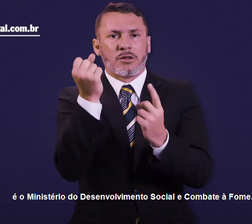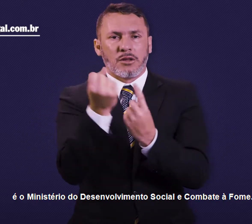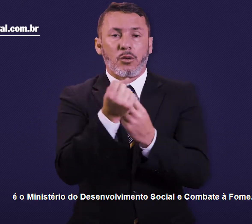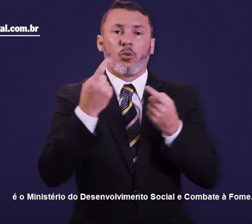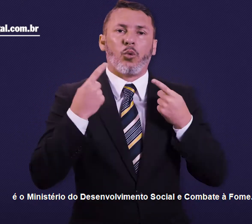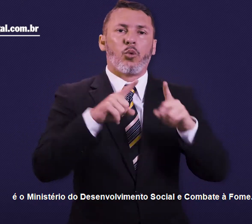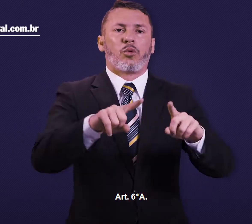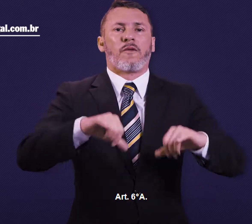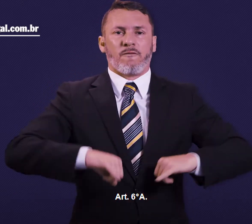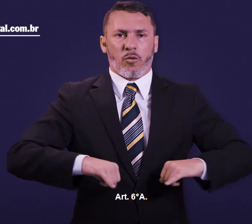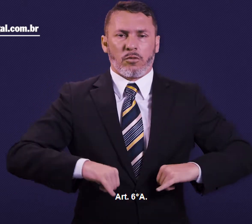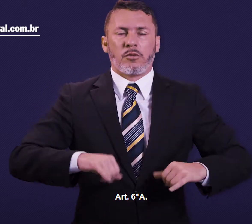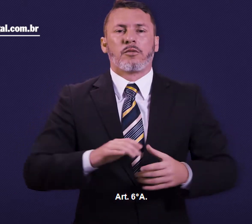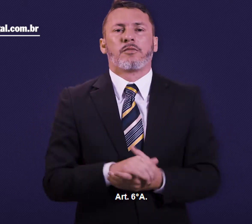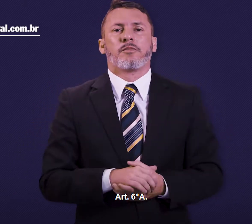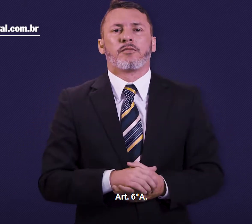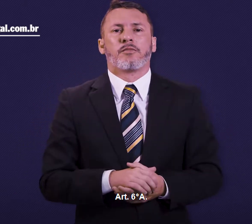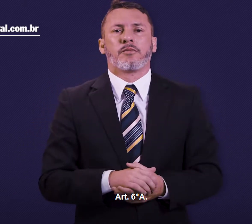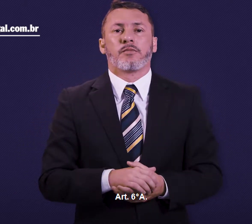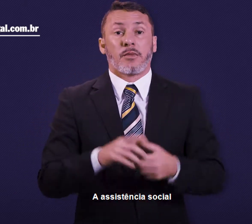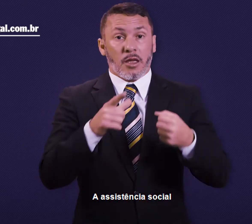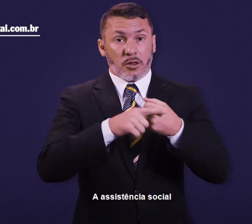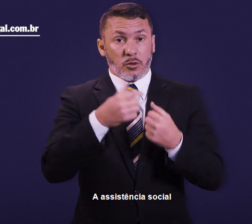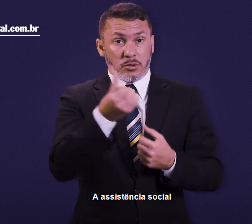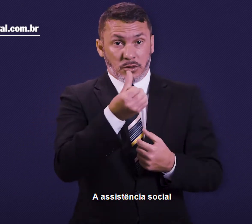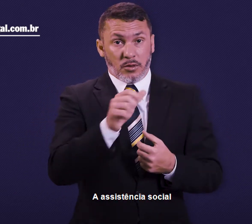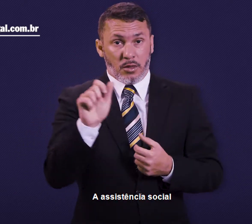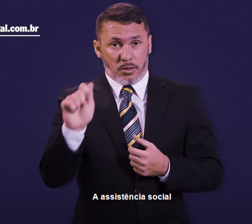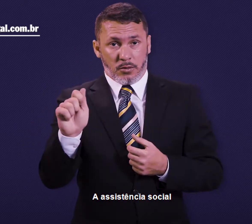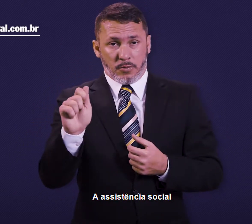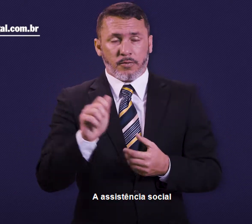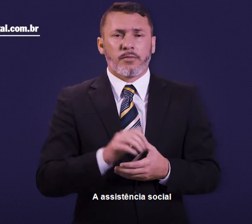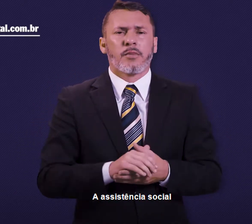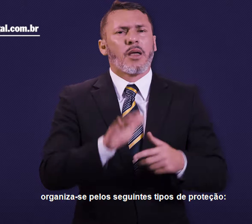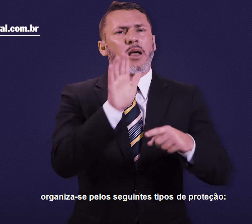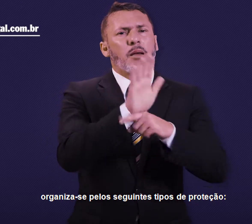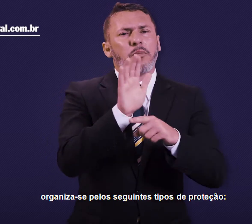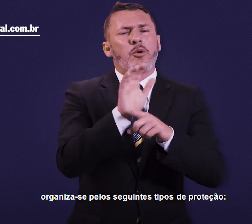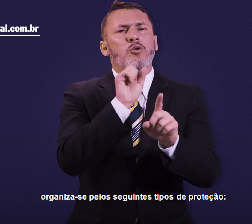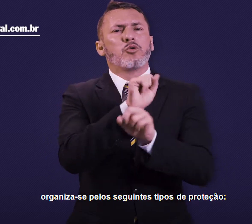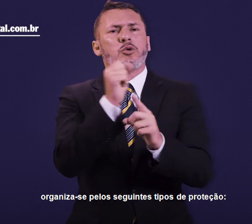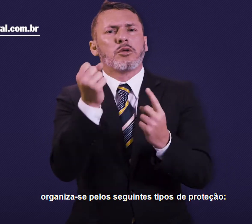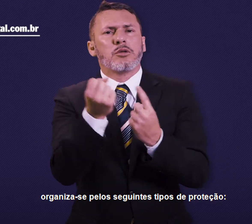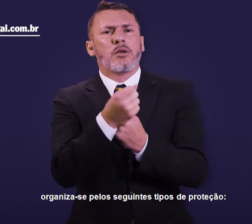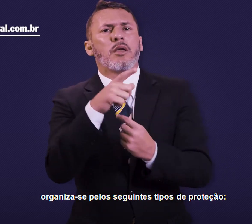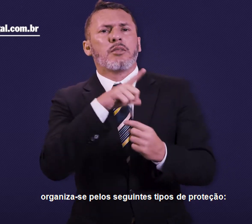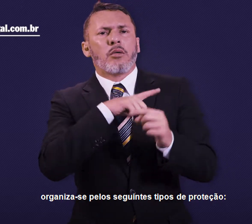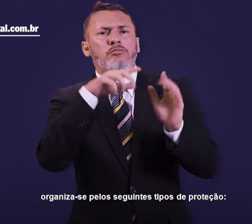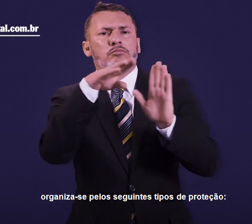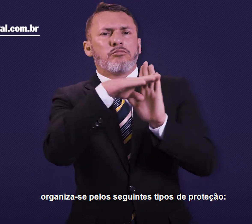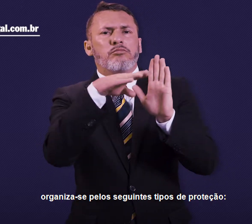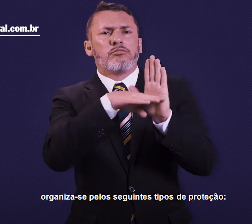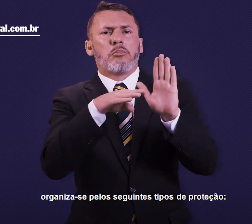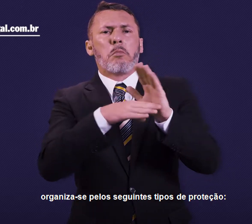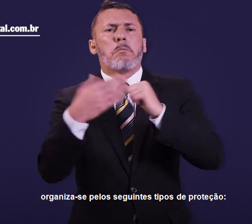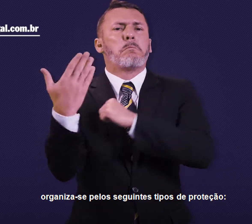à Fome. Artigo 6º-A. A assistência social organiza-se pelos seguintes tipos de